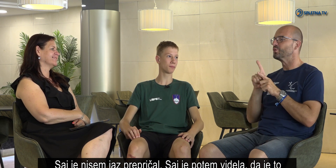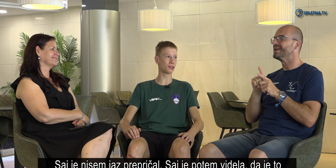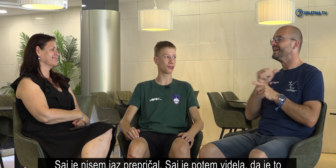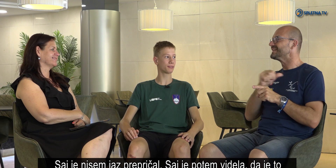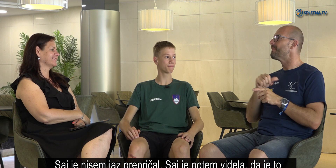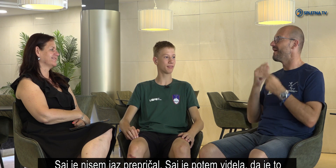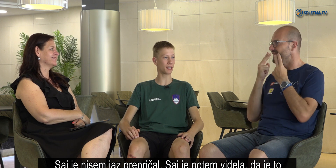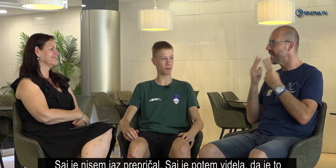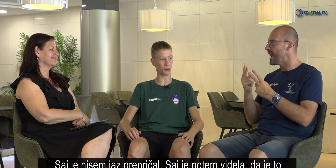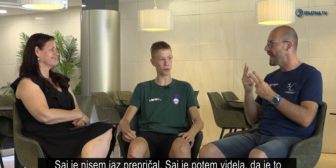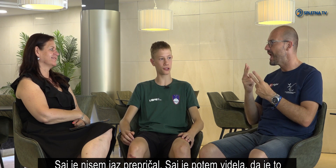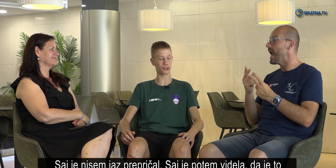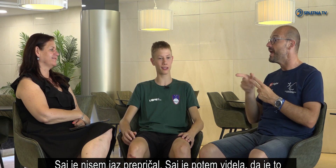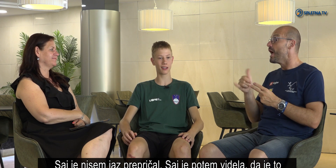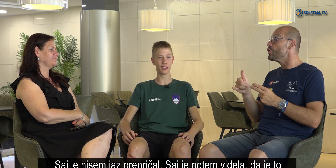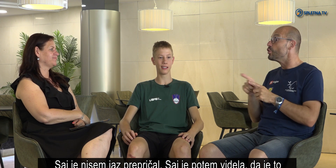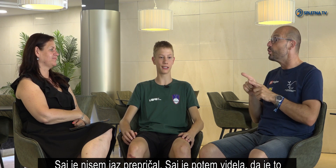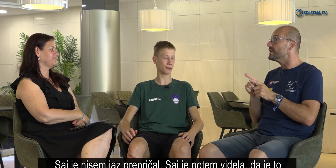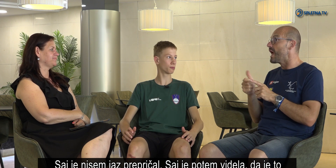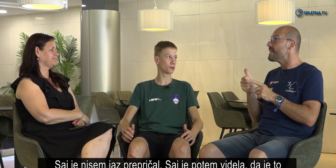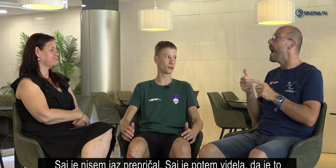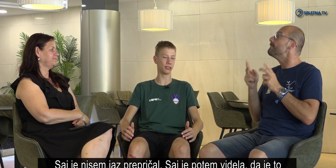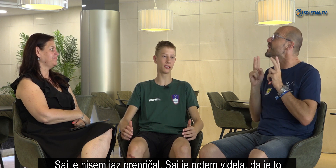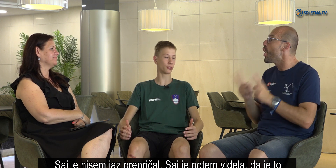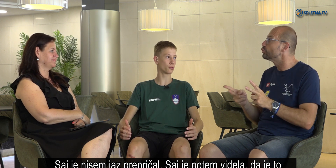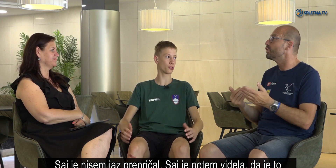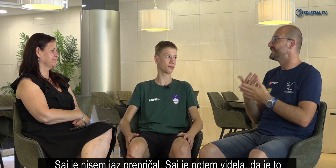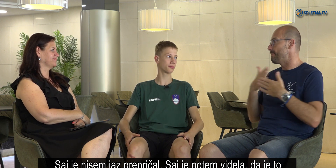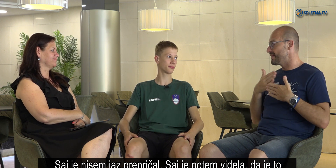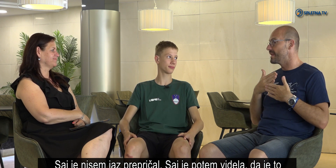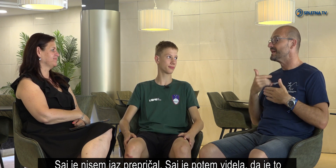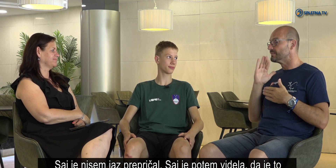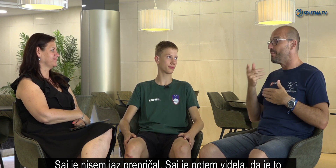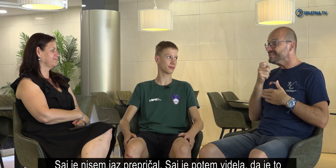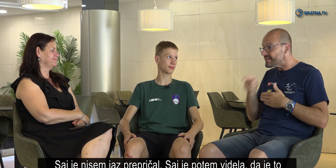je to v bistvu neka priložnost in da se bom tudi veliko naučil.